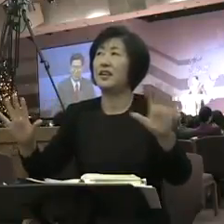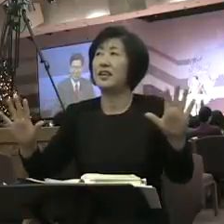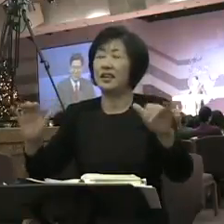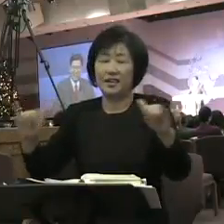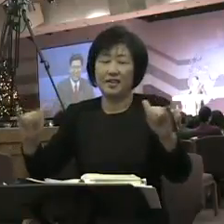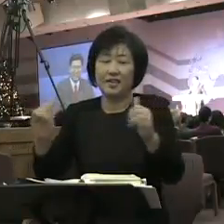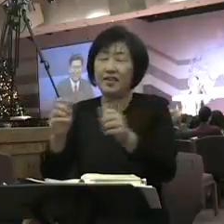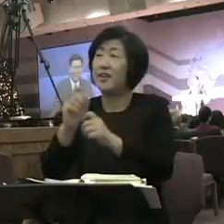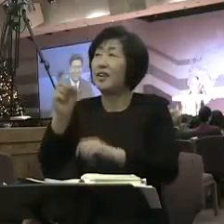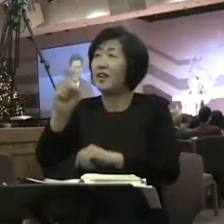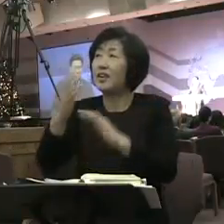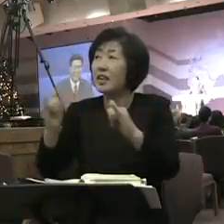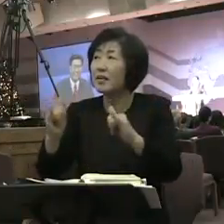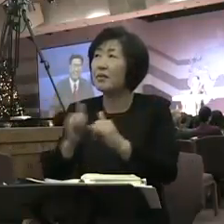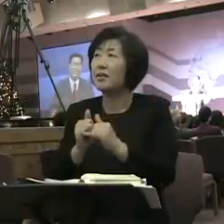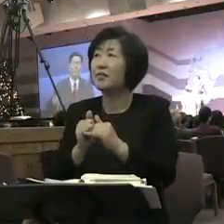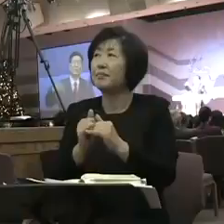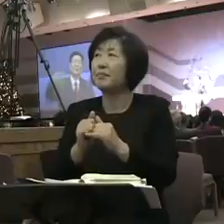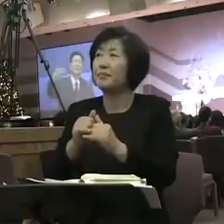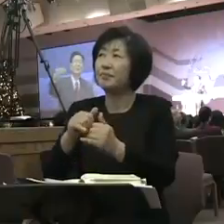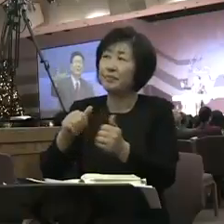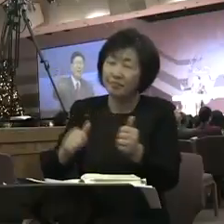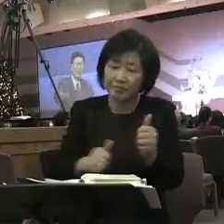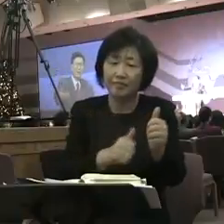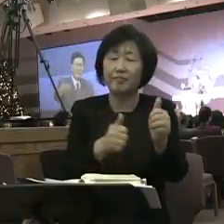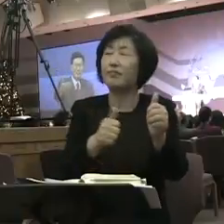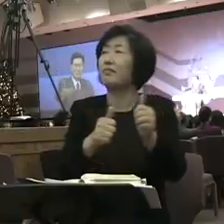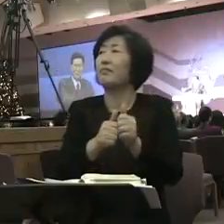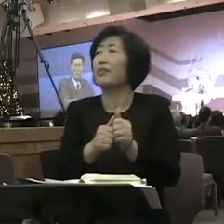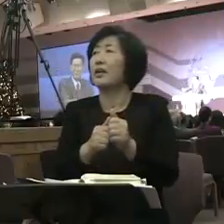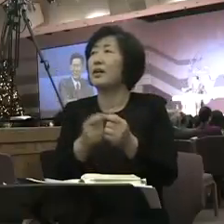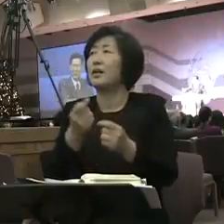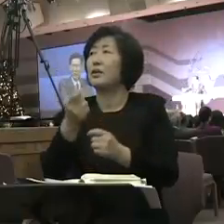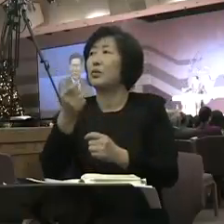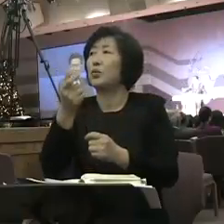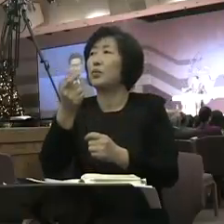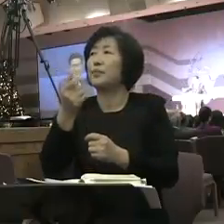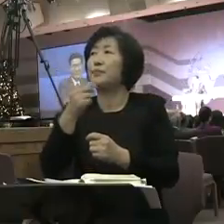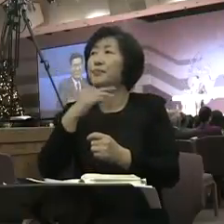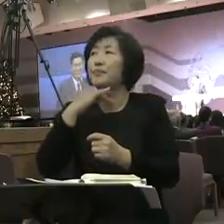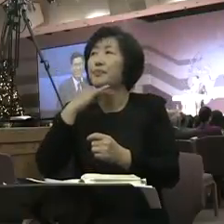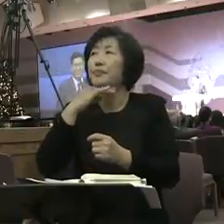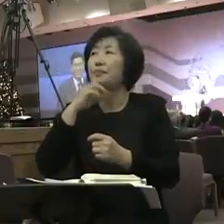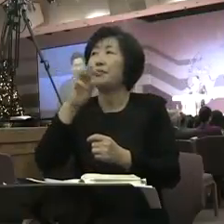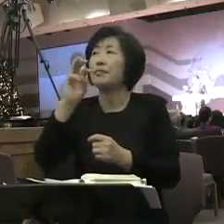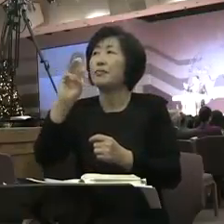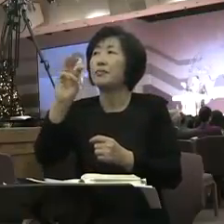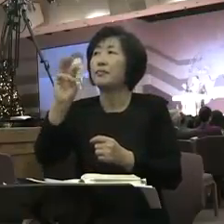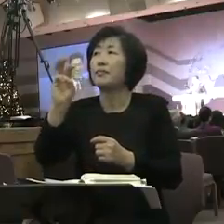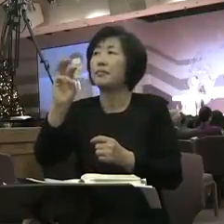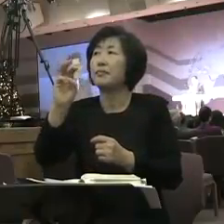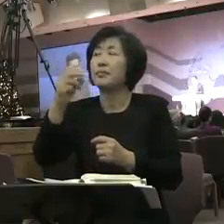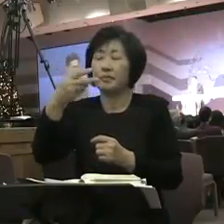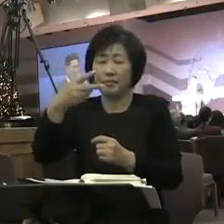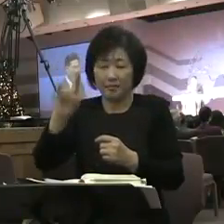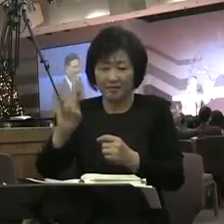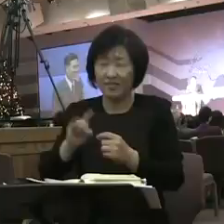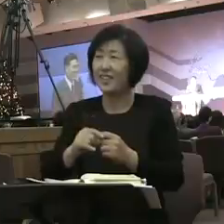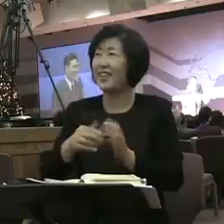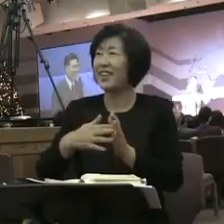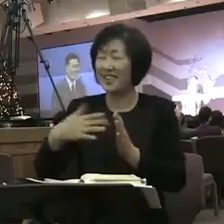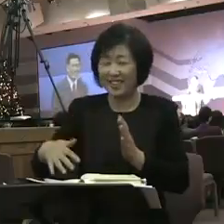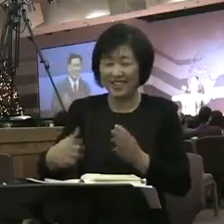쫓아다니는 모습입니다. 근데 그러다가 이제 조금 더 나아가면 30대로, 아직 절망할 단계는